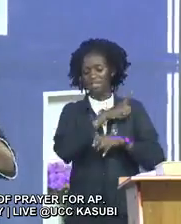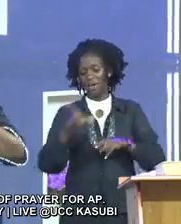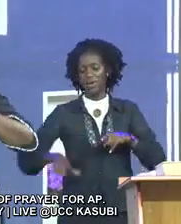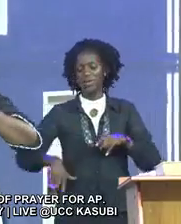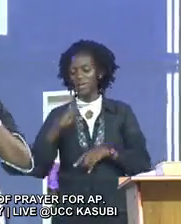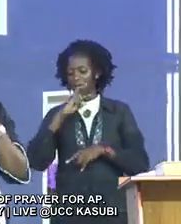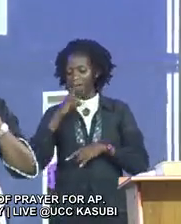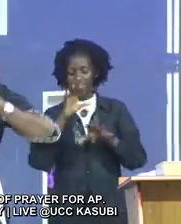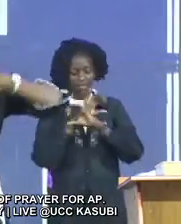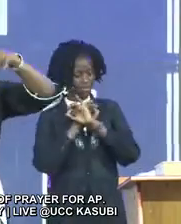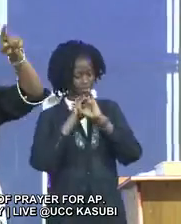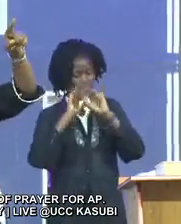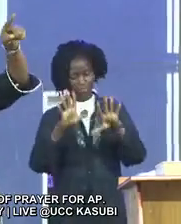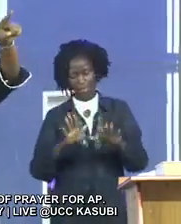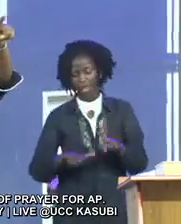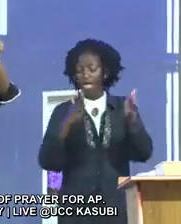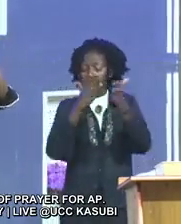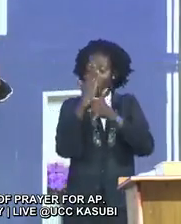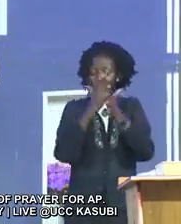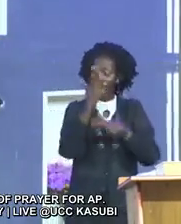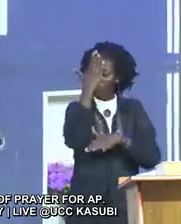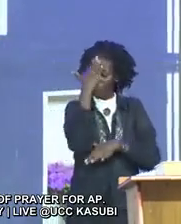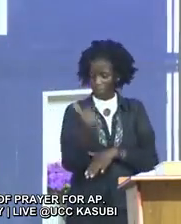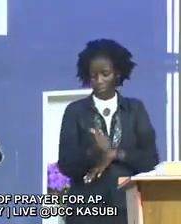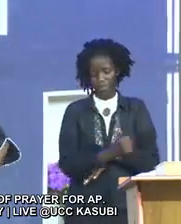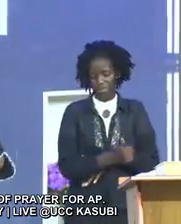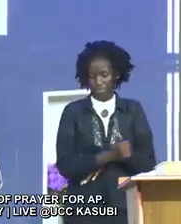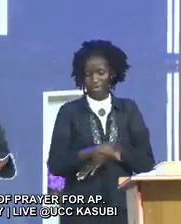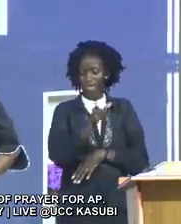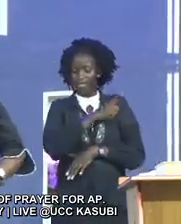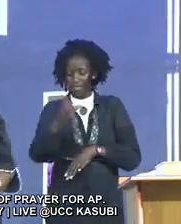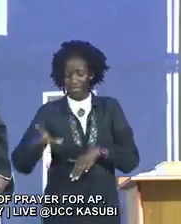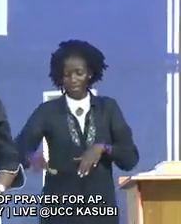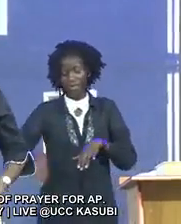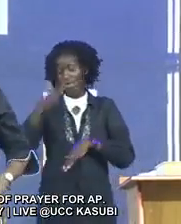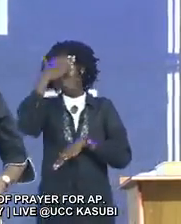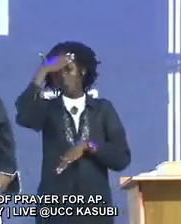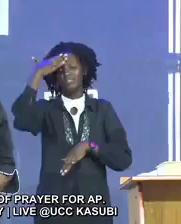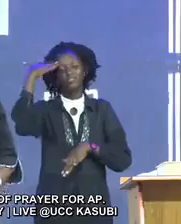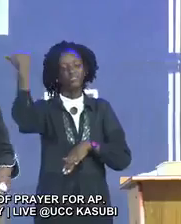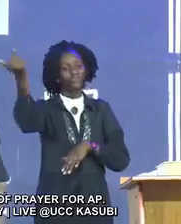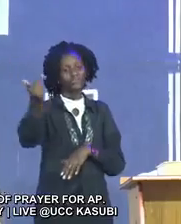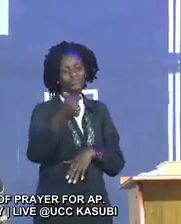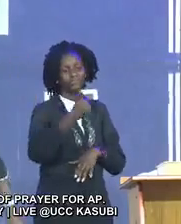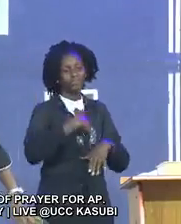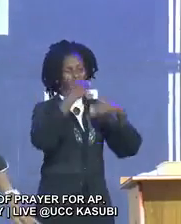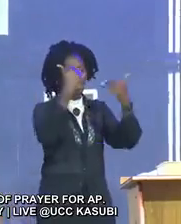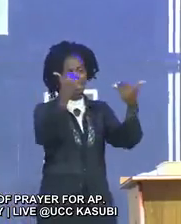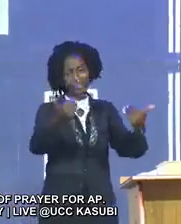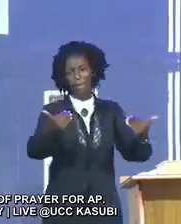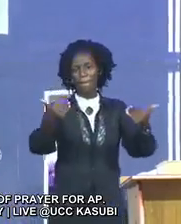tanya nukute na narwanchi mukama tira ite